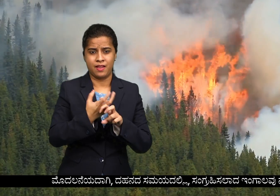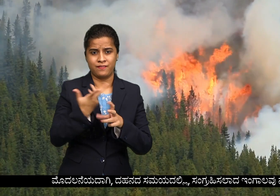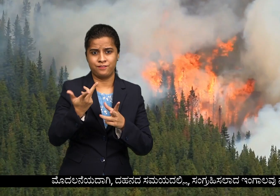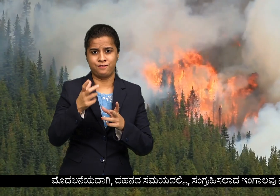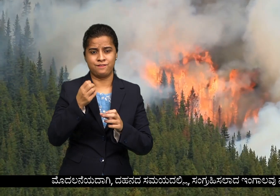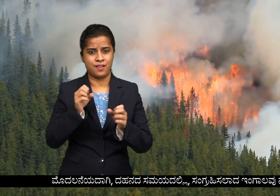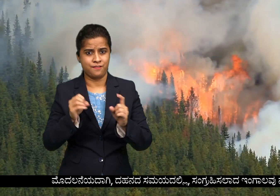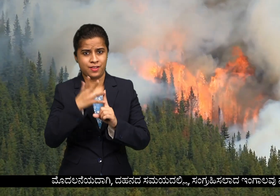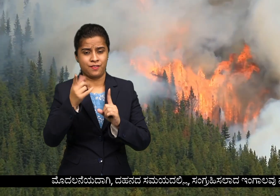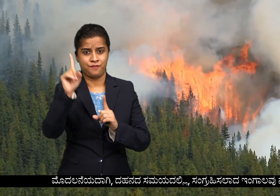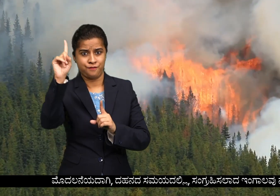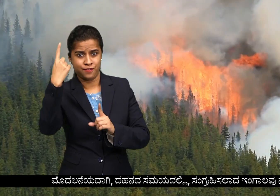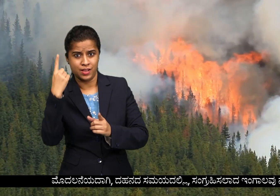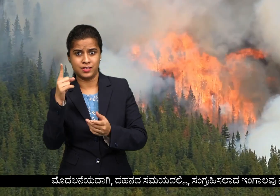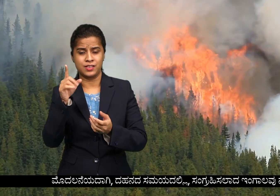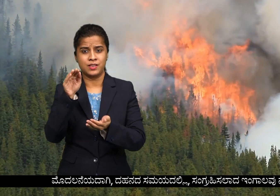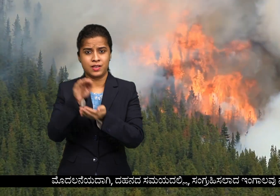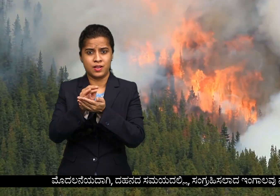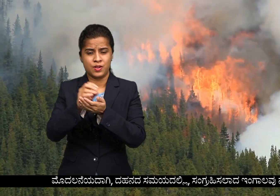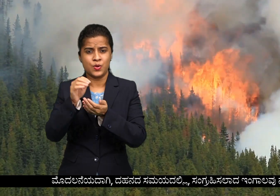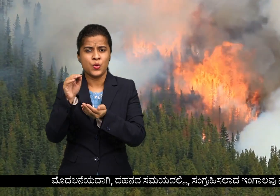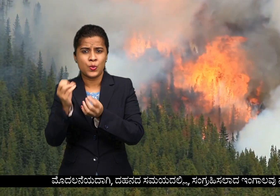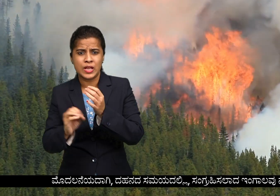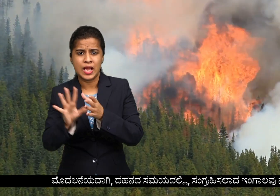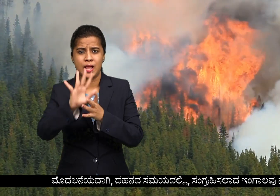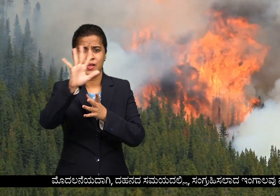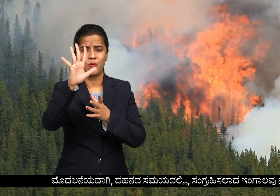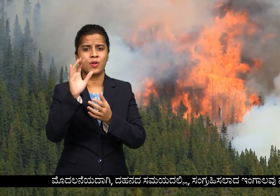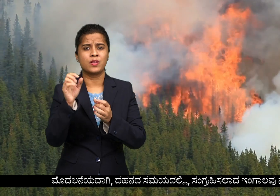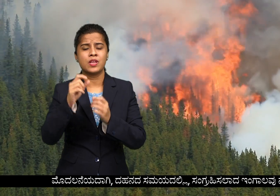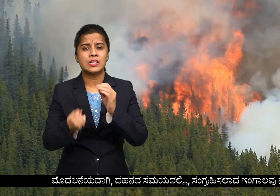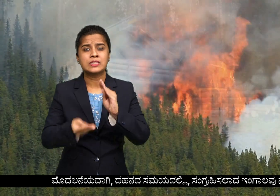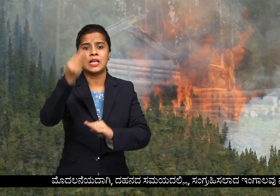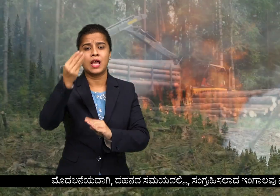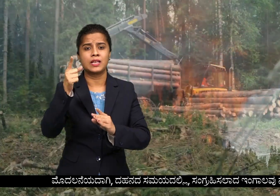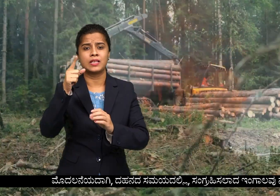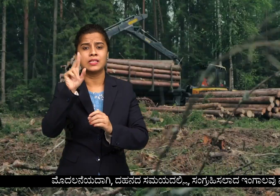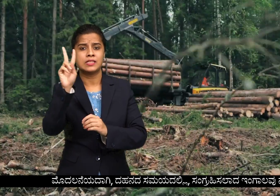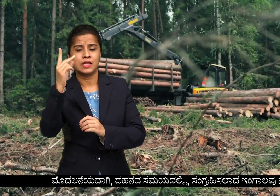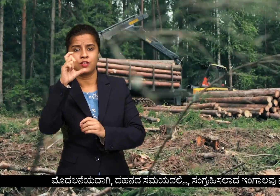ಬೀರುತ್ತದೆ. ಮೊದಲನೆಯದಾಗಿ, ದಹನದ ಸಮಯದಲ್ಲಿ ಸಂಗ್ರಹಿಸಲಾದ ಇಂಗಾಲವು